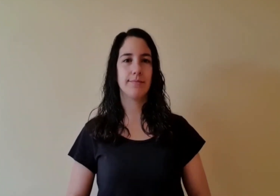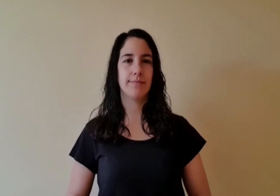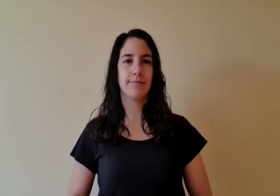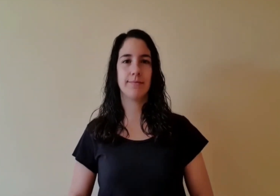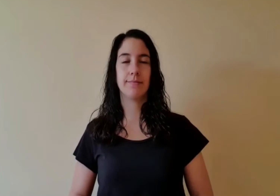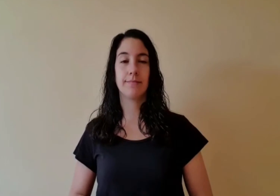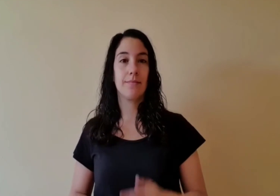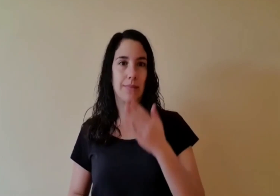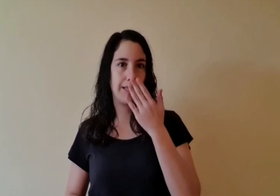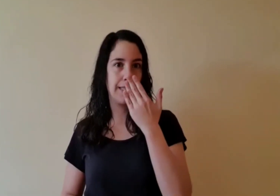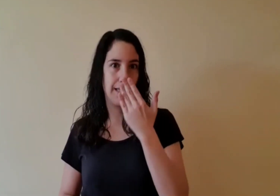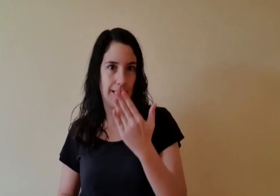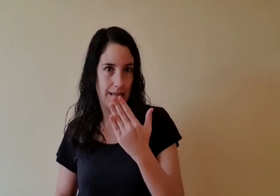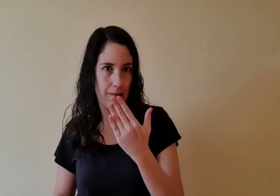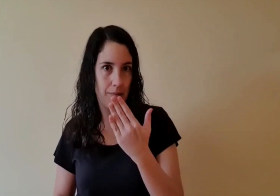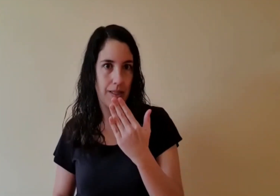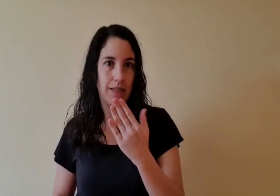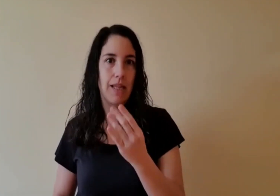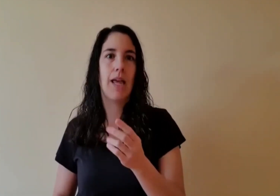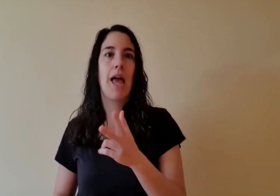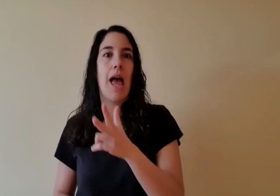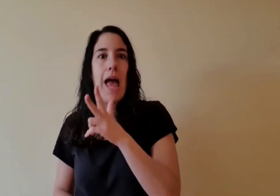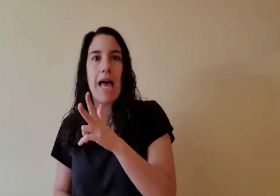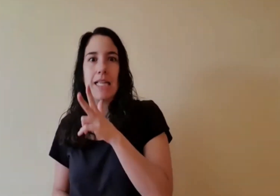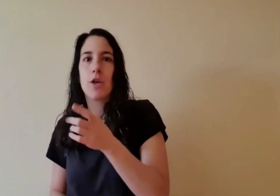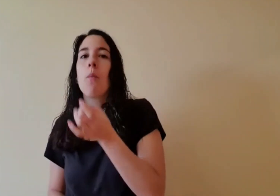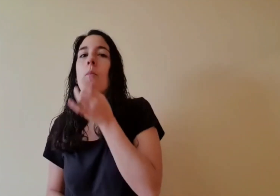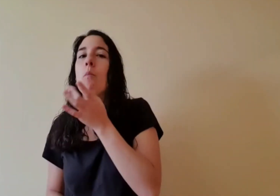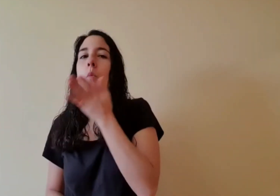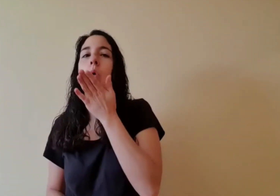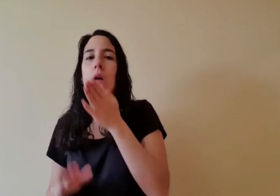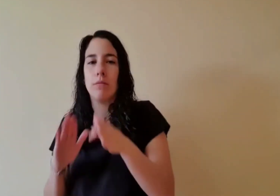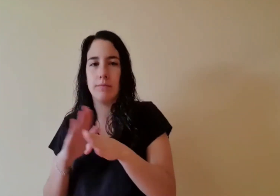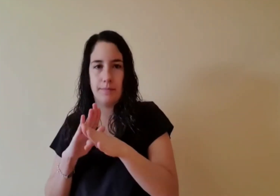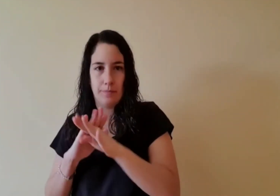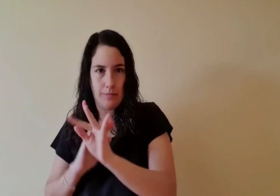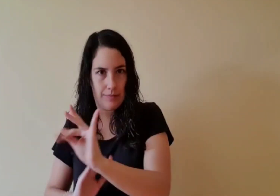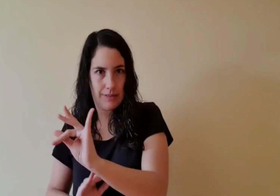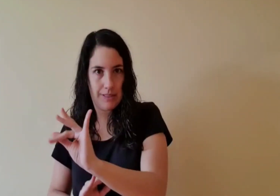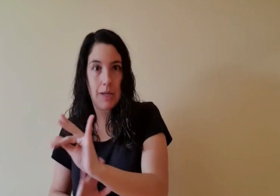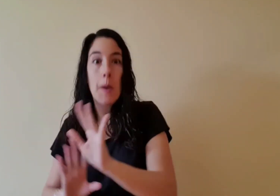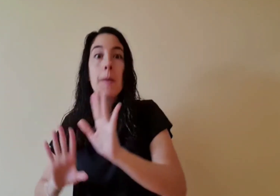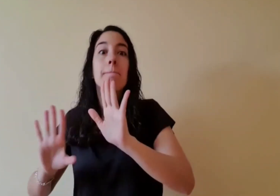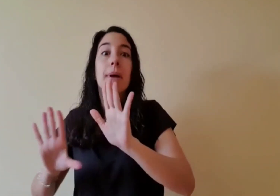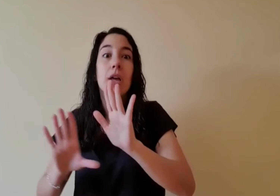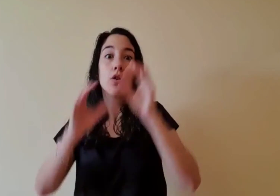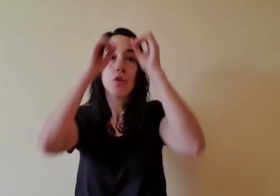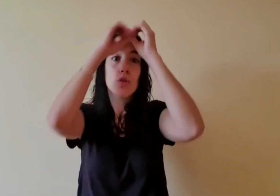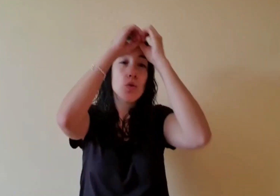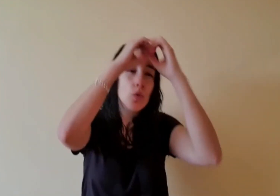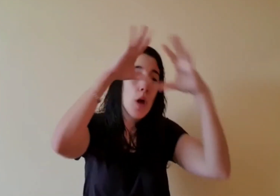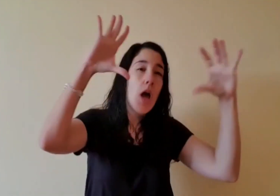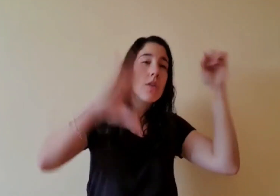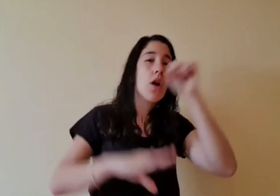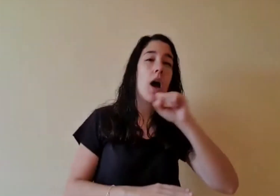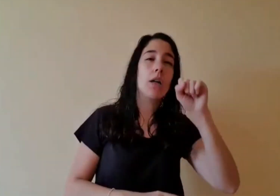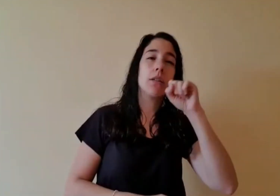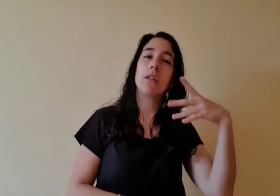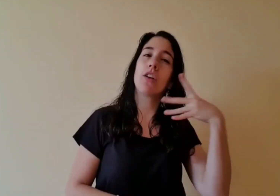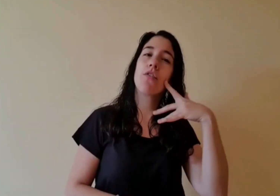No nos engañemos. H sigue siendo muda, pero su sueño cumplió con